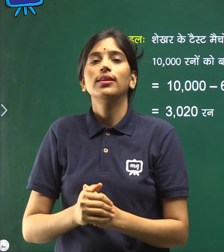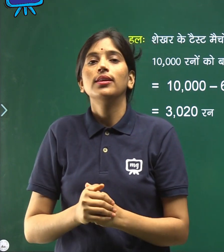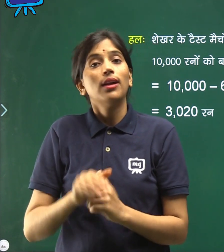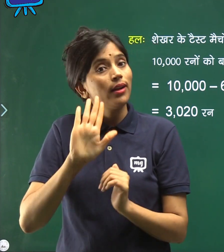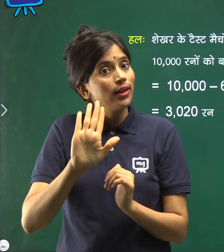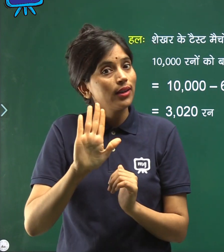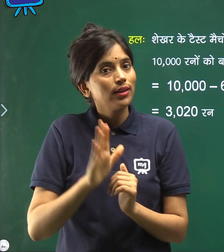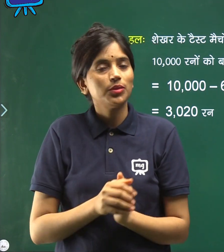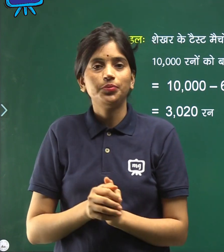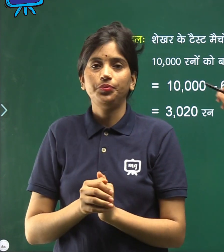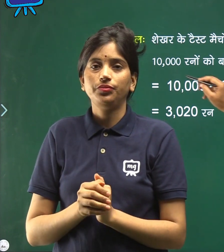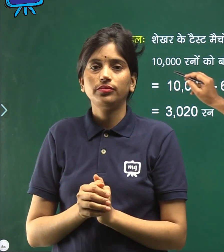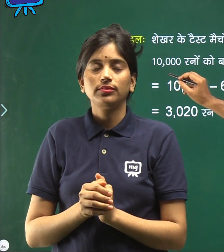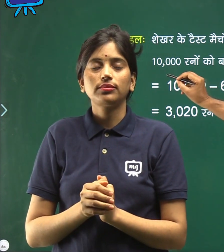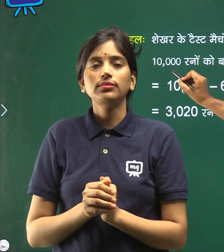ठीक है,